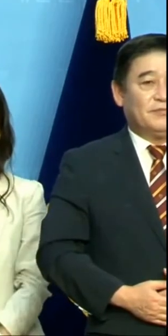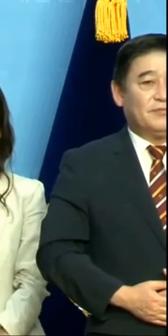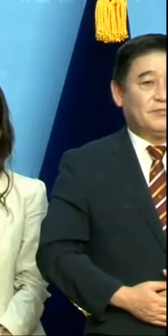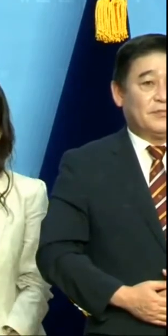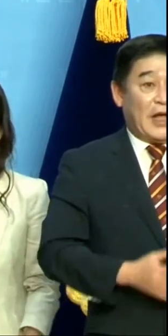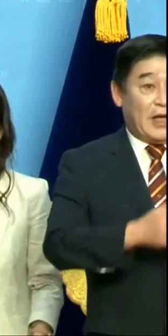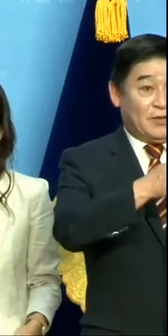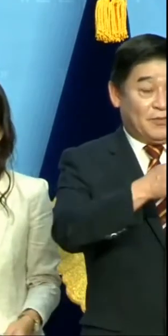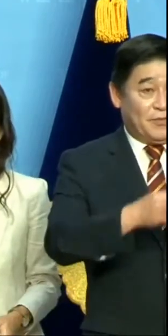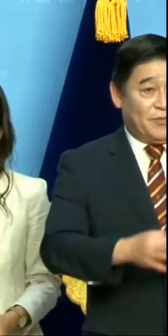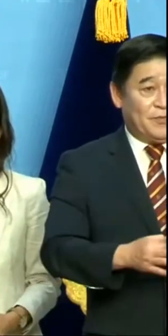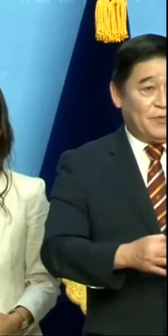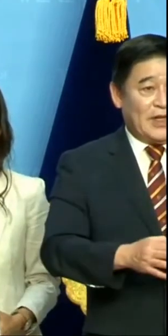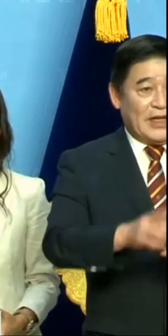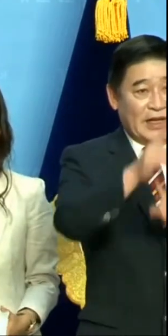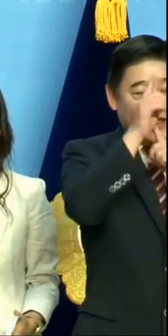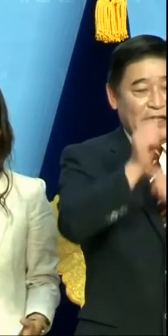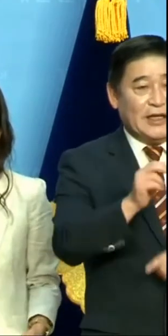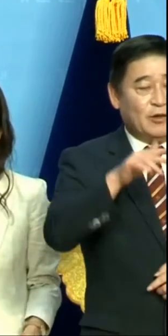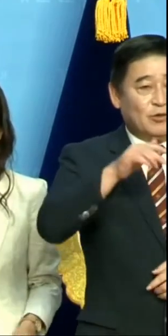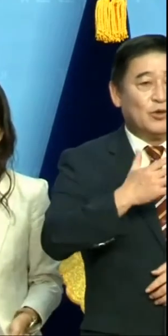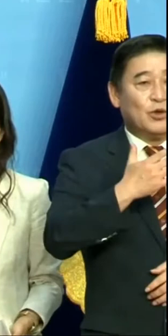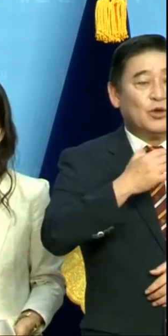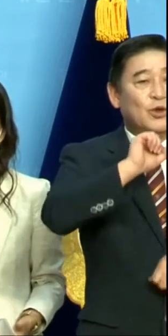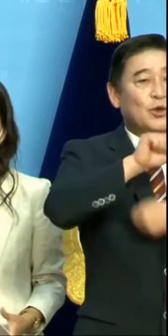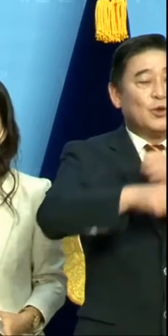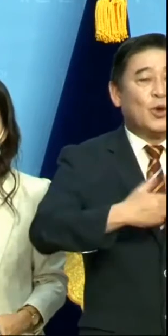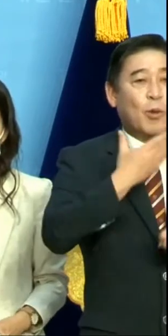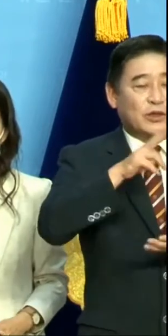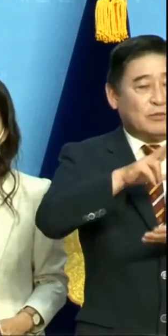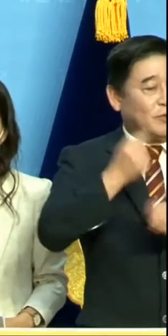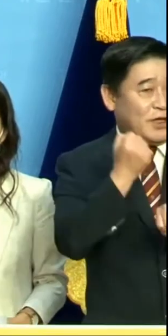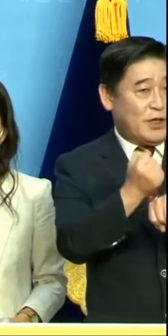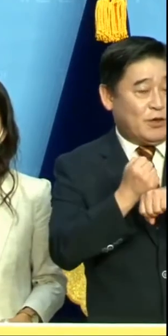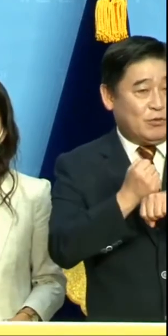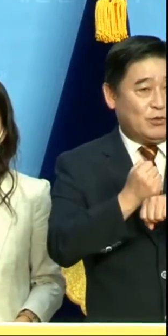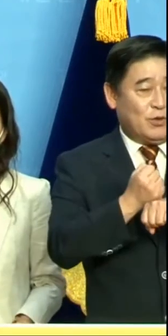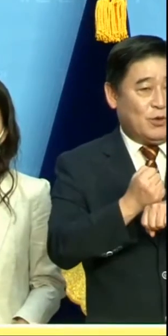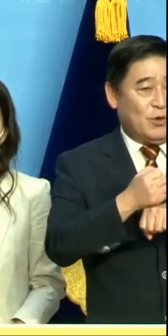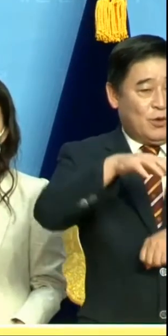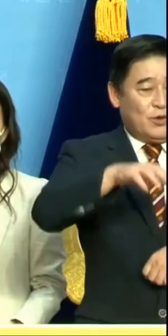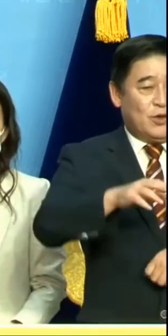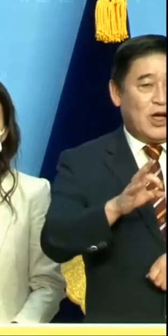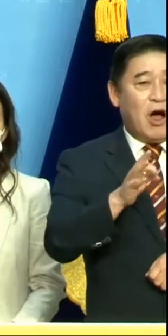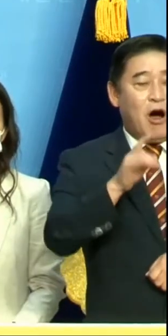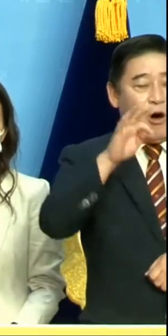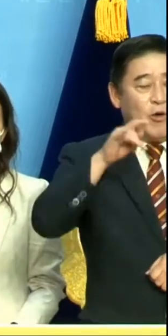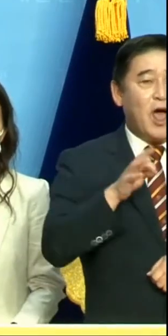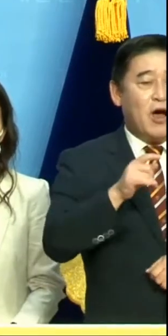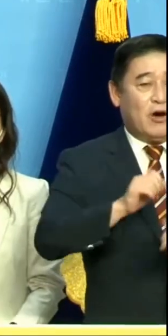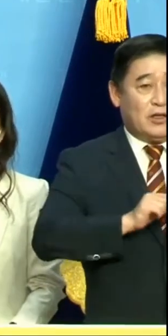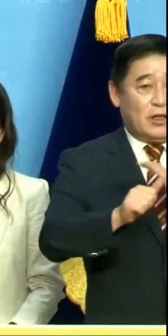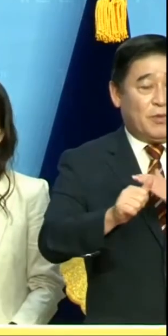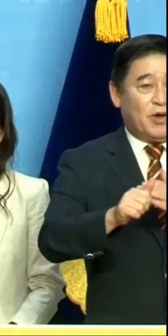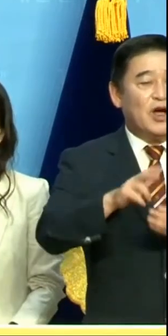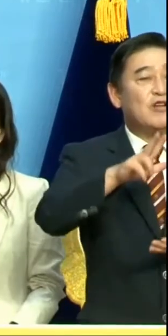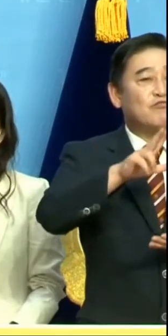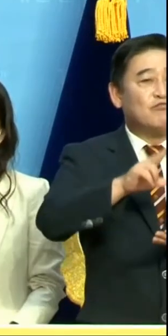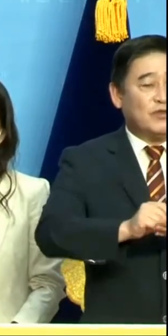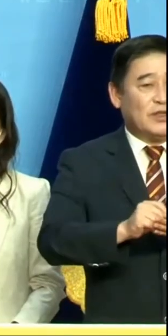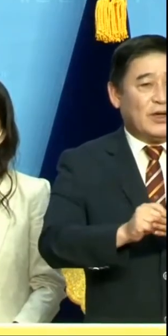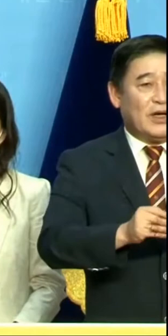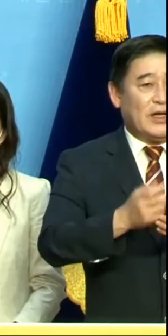이어서 임형주 동물복지 역 문제 연구소 외워 대표께서 현행 법상 의 문 제 점 과제도 독